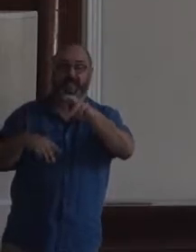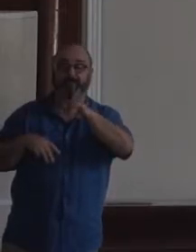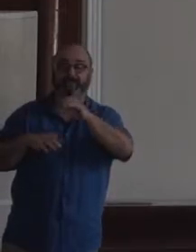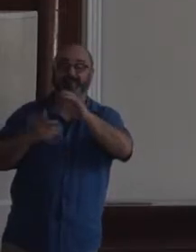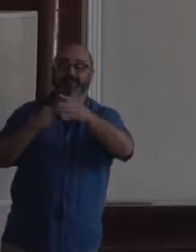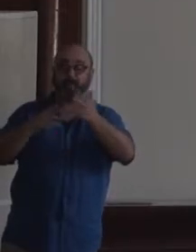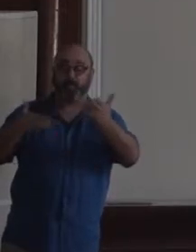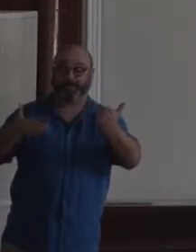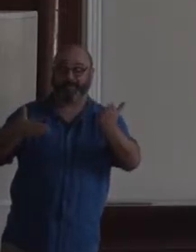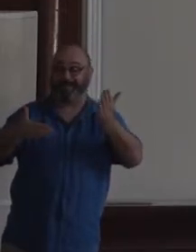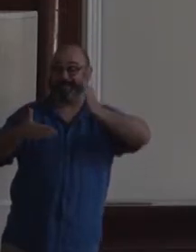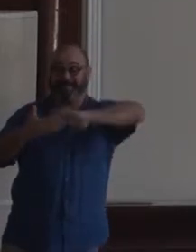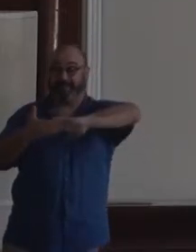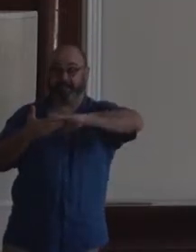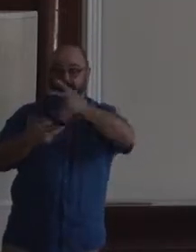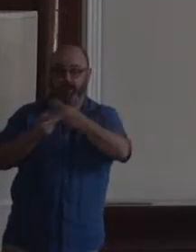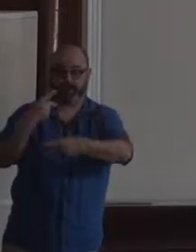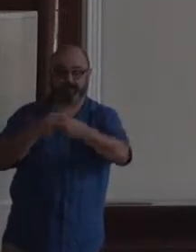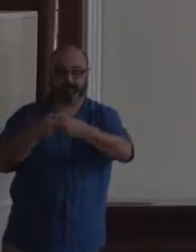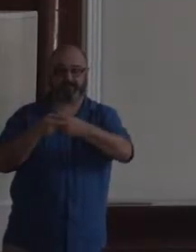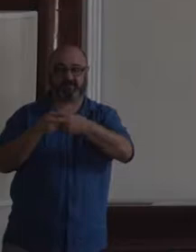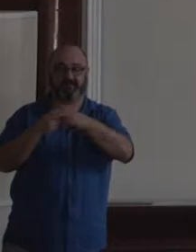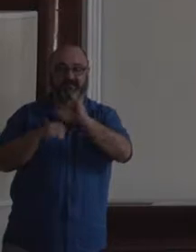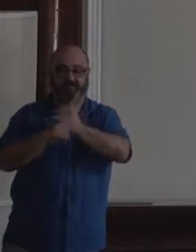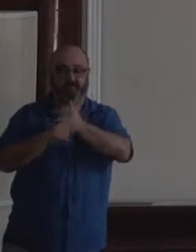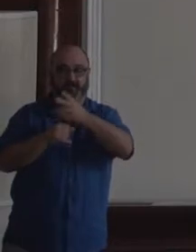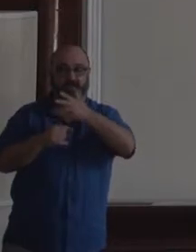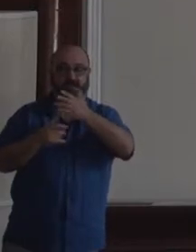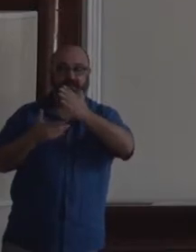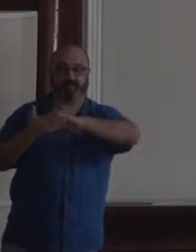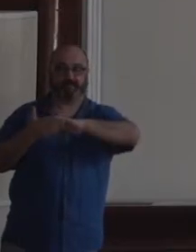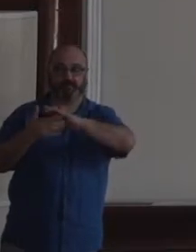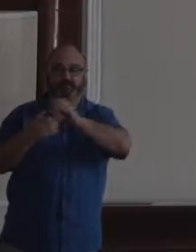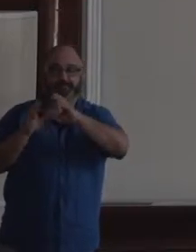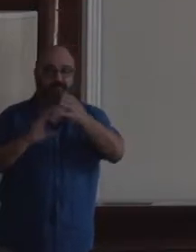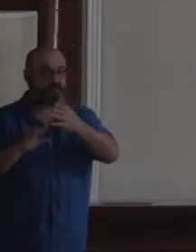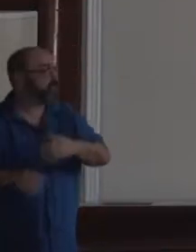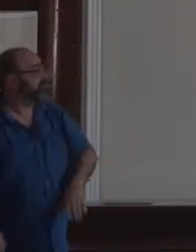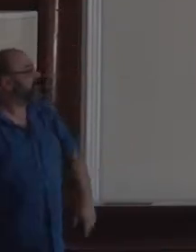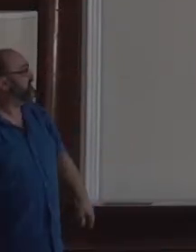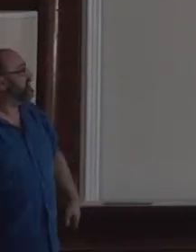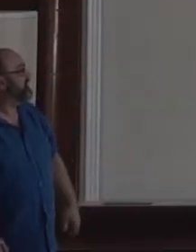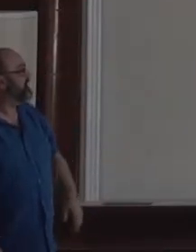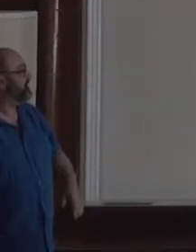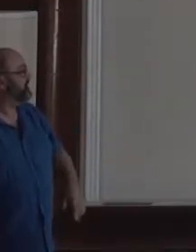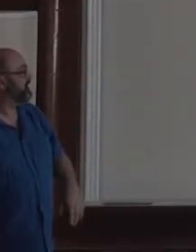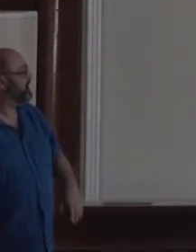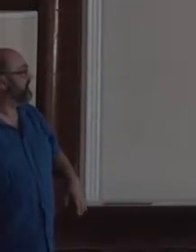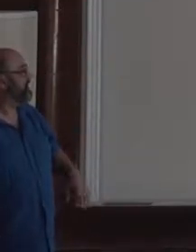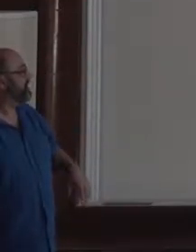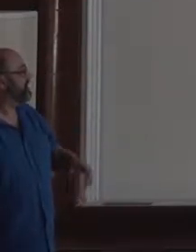météo, je veux que tu le remplaces par ma fausse API météo, et on peut l'utiliser comme un context